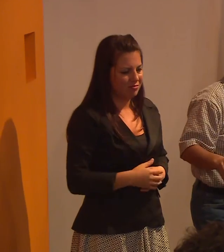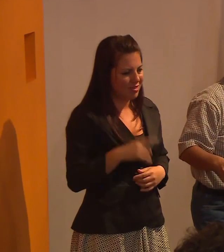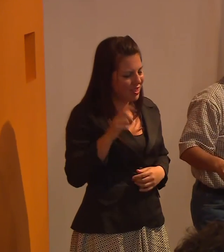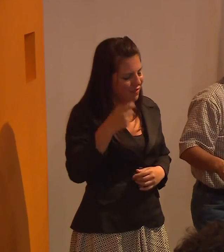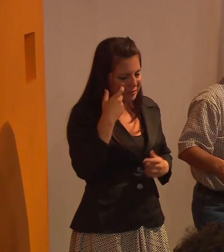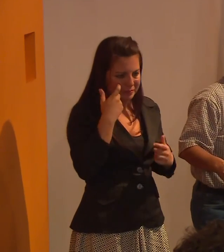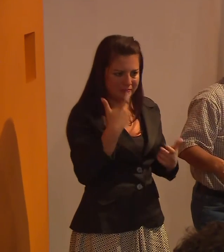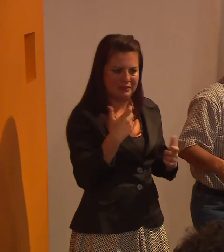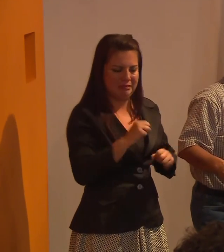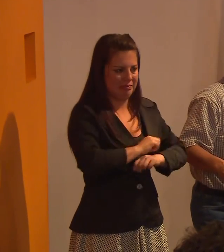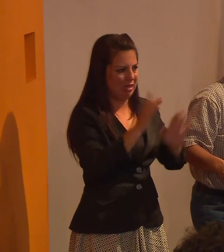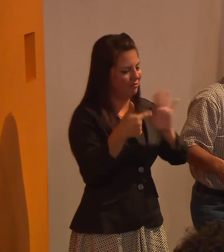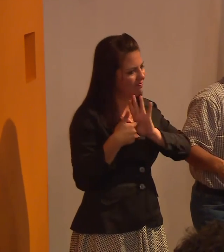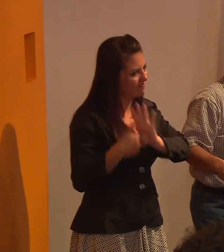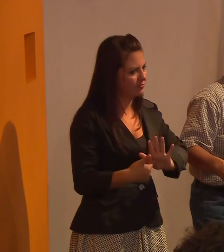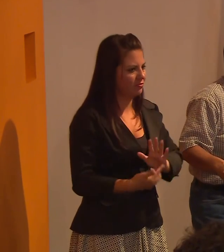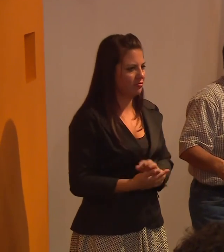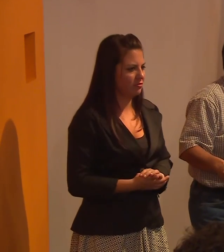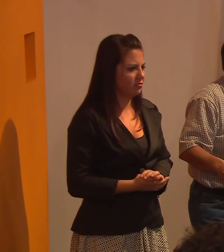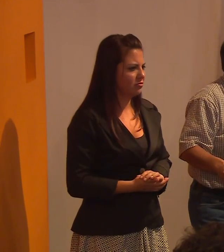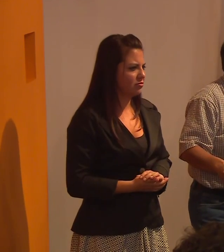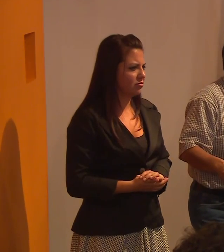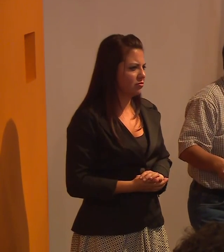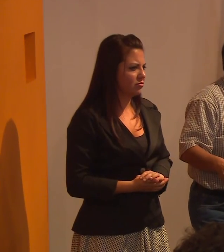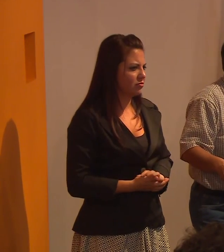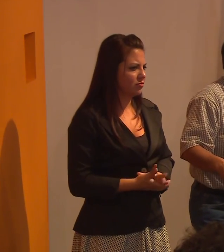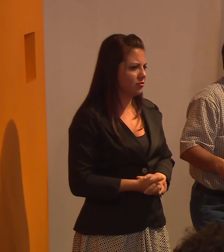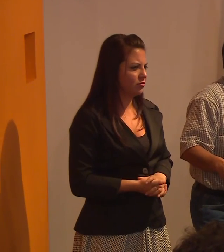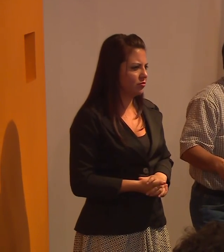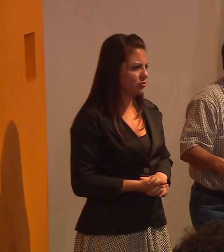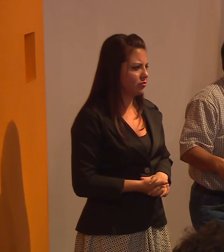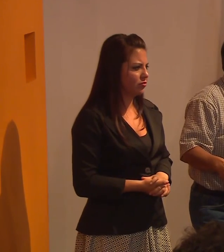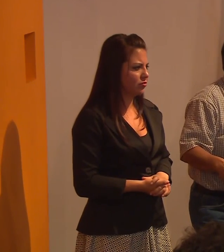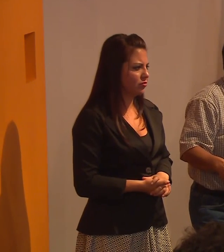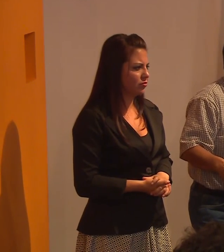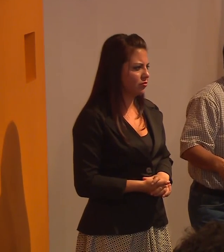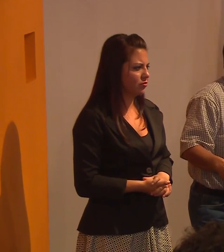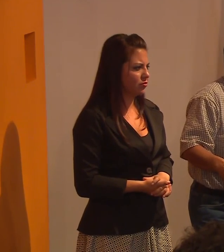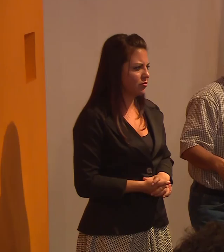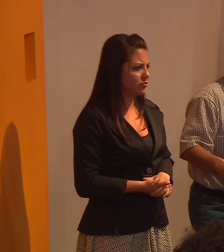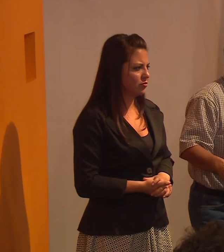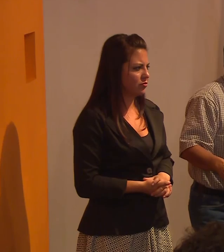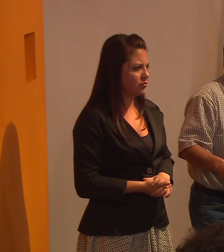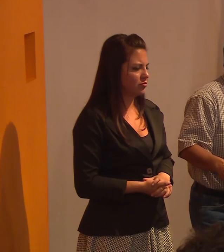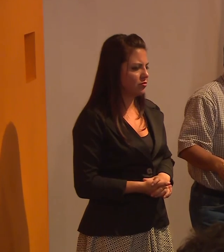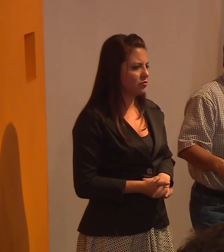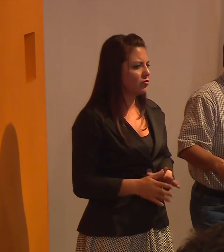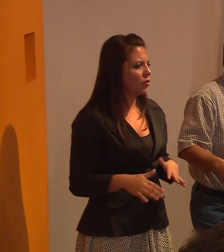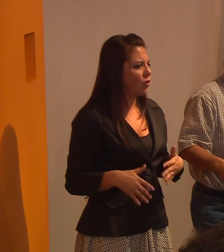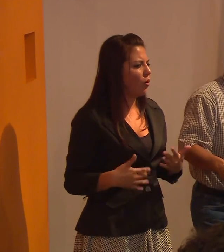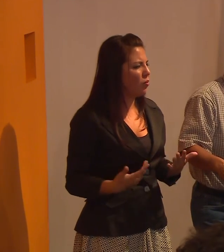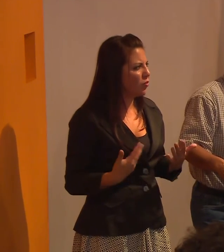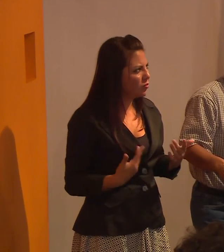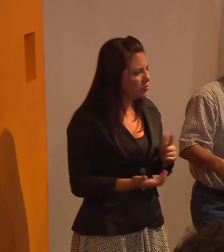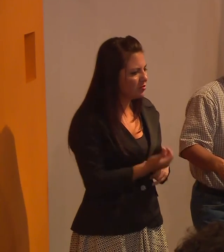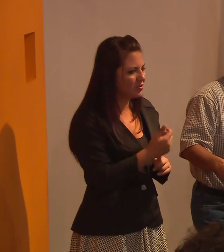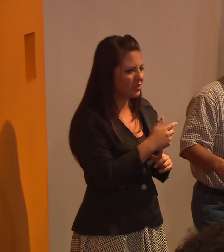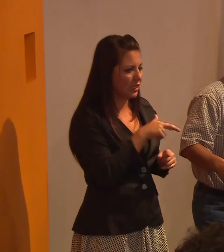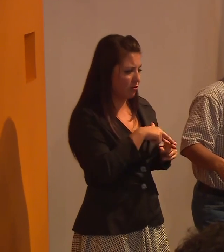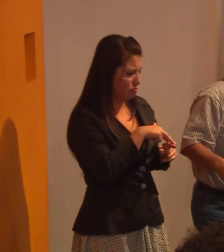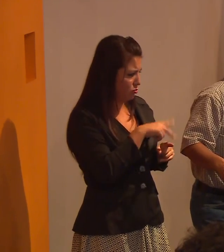magnitud. ¿De qué manera vamos a lograr siquiera que los compañeros, que haya los recursos, y